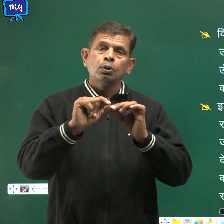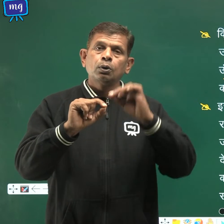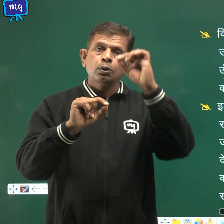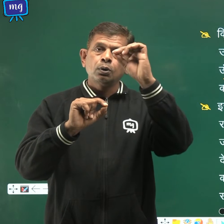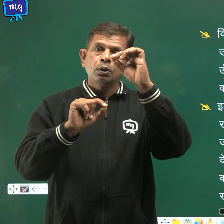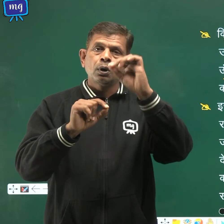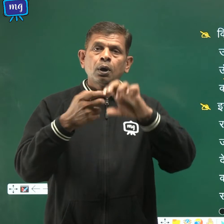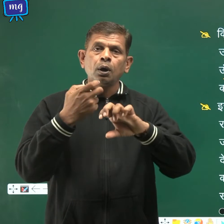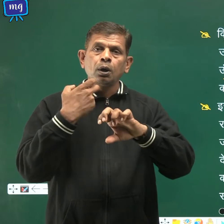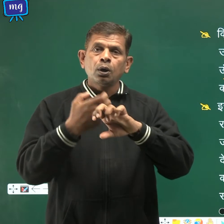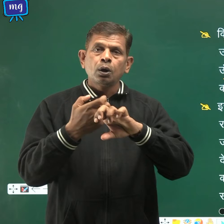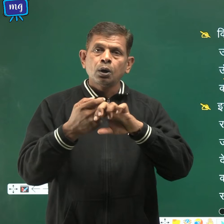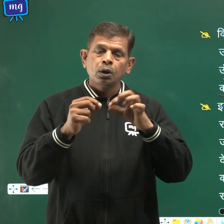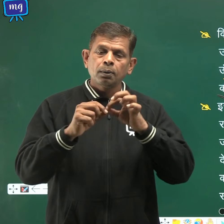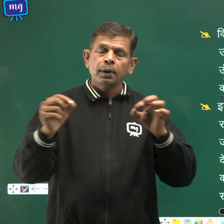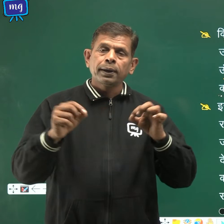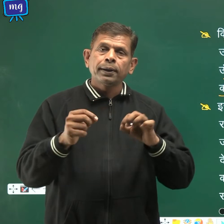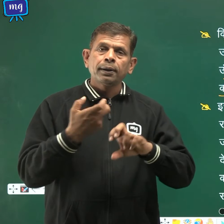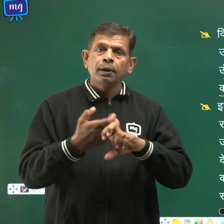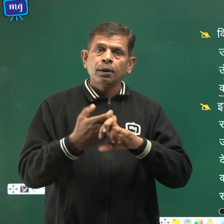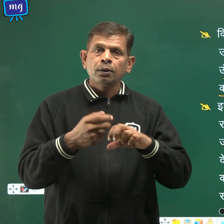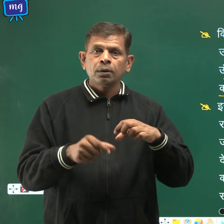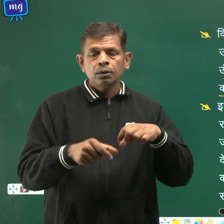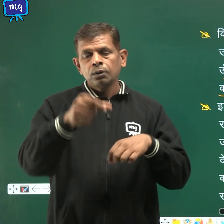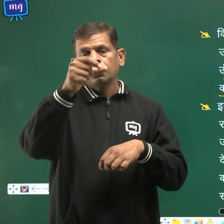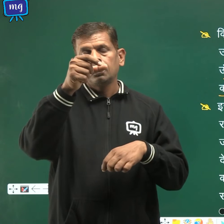लंबाई की धातु की छड़